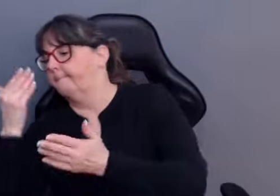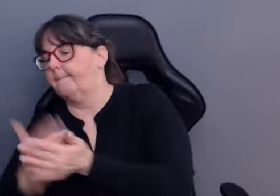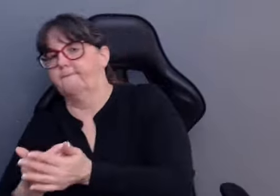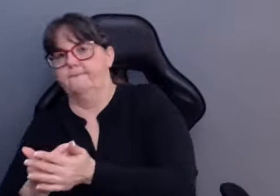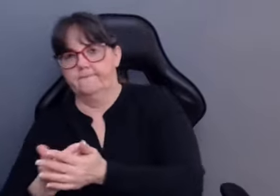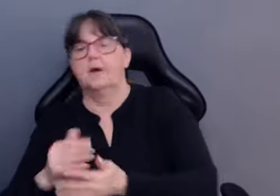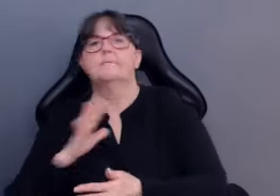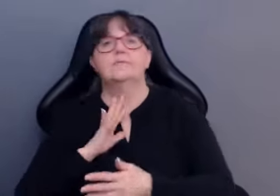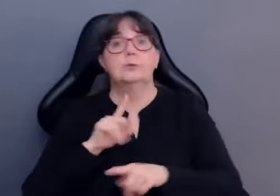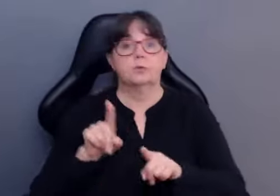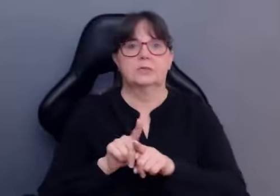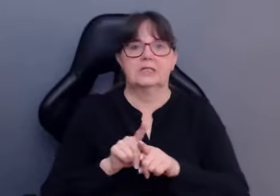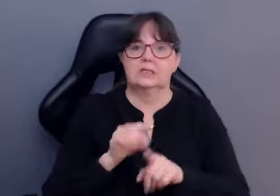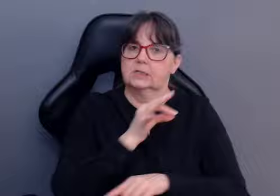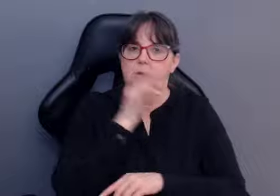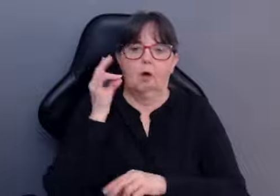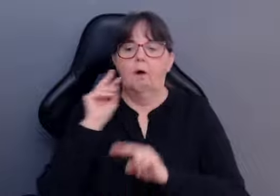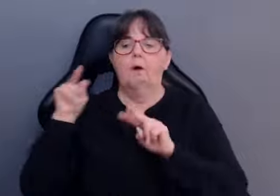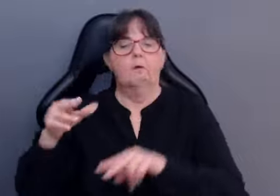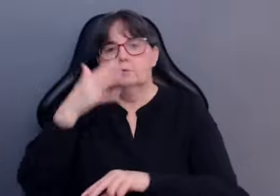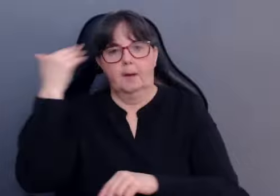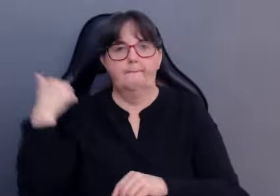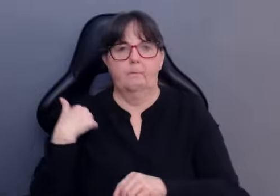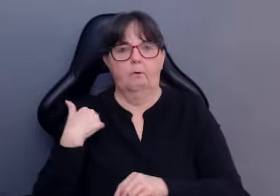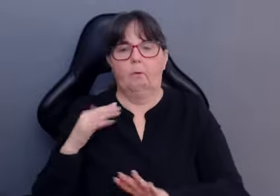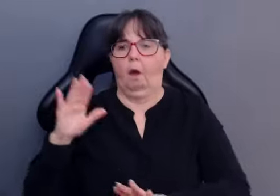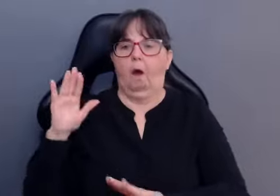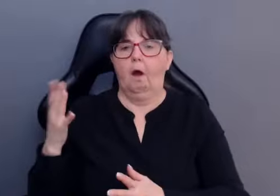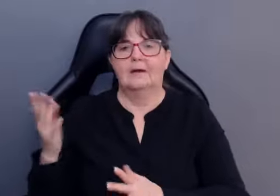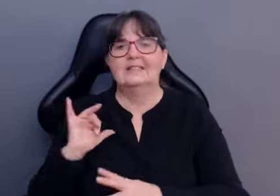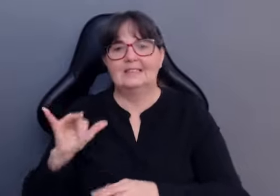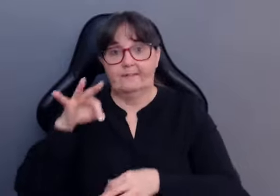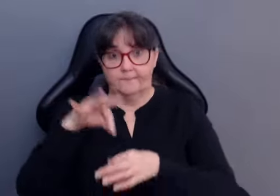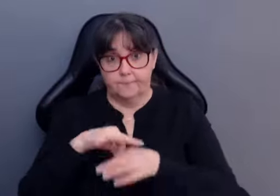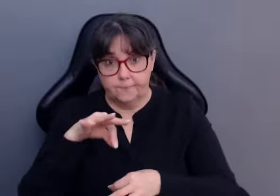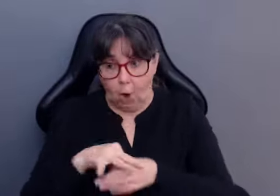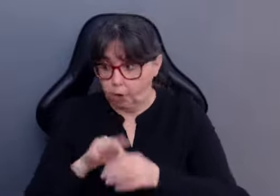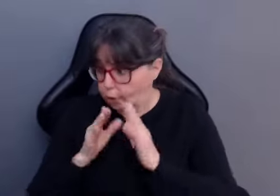le caractère secret du vote lorsqu'un tel vote est demandé.